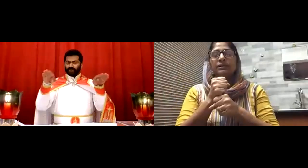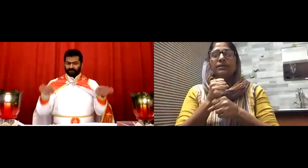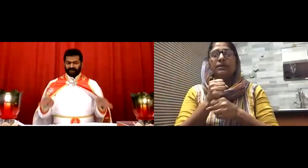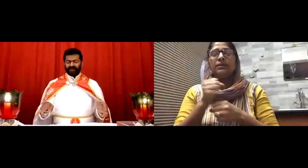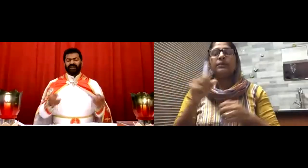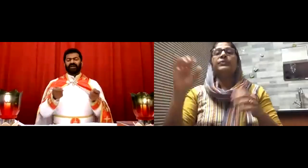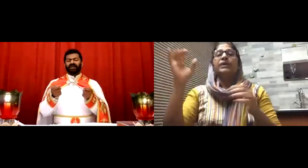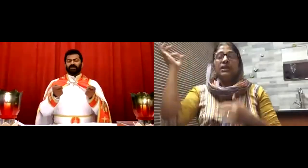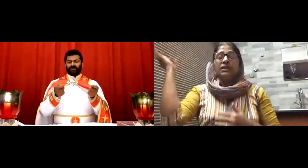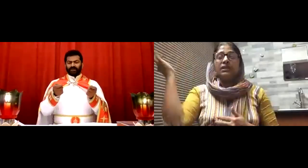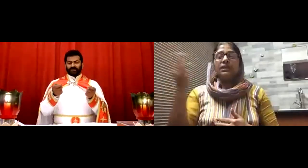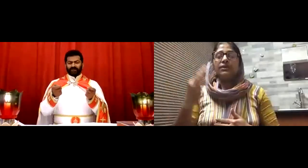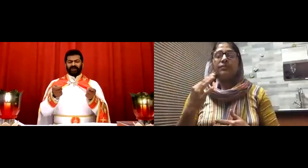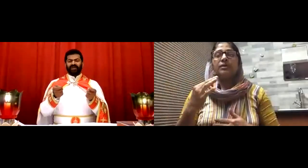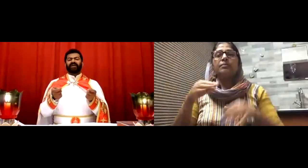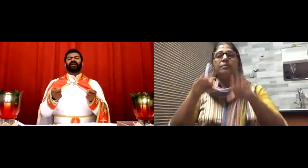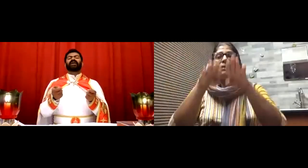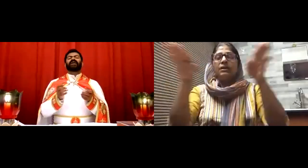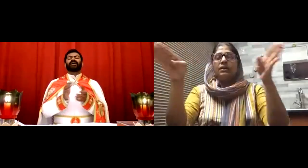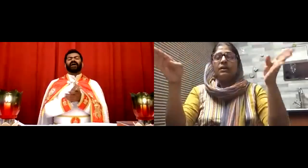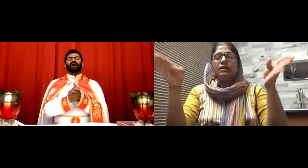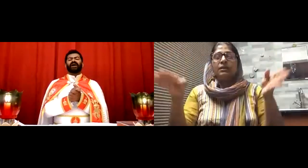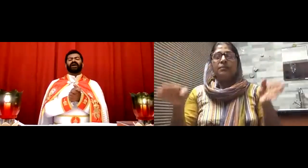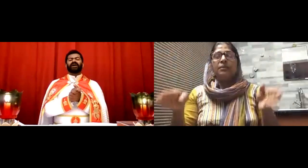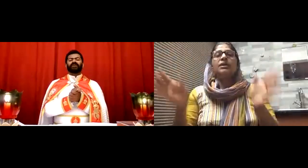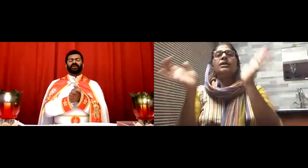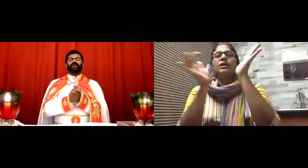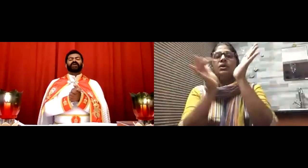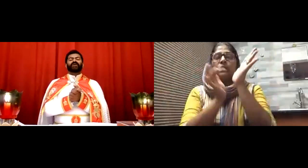നവമൊരു പീഠമൊരു കീട